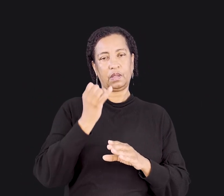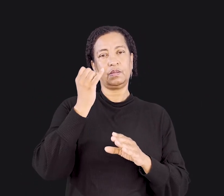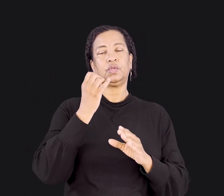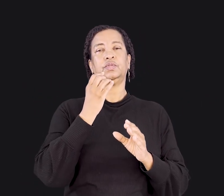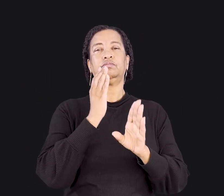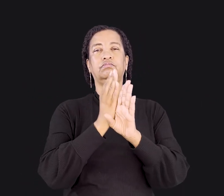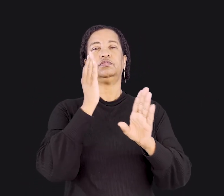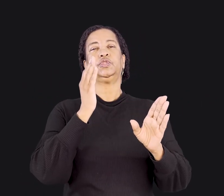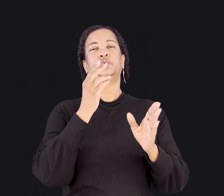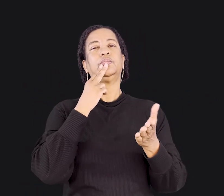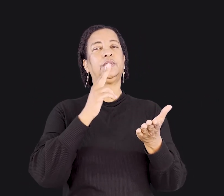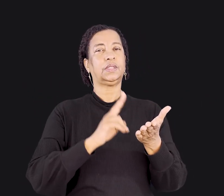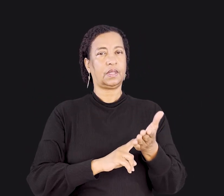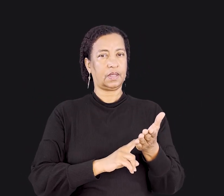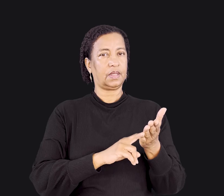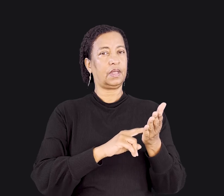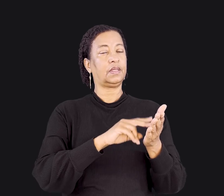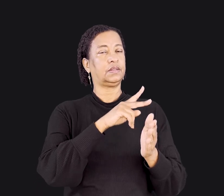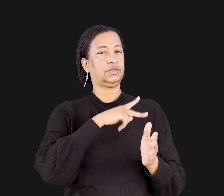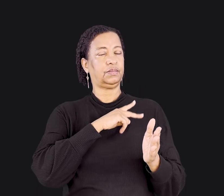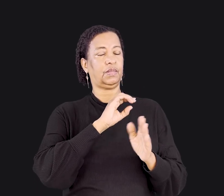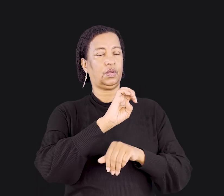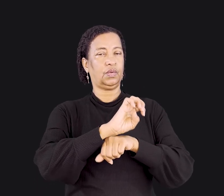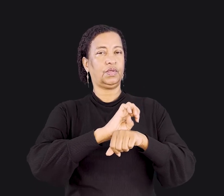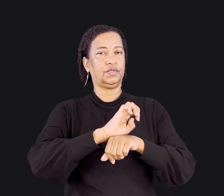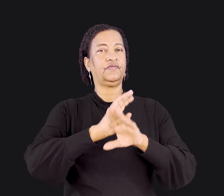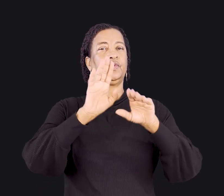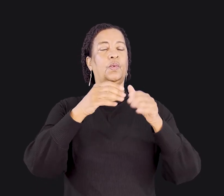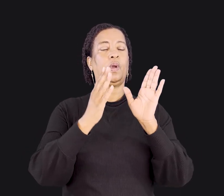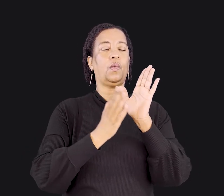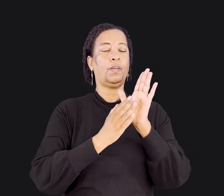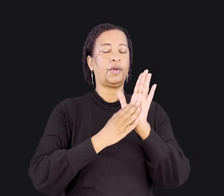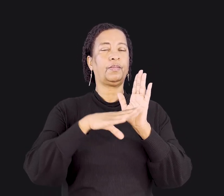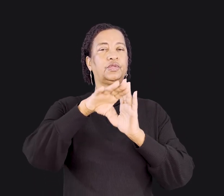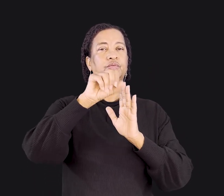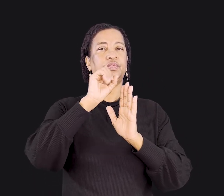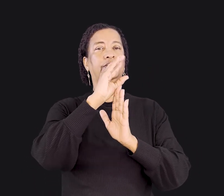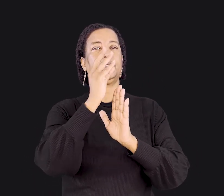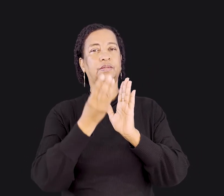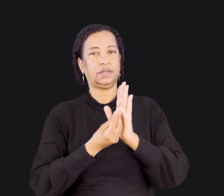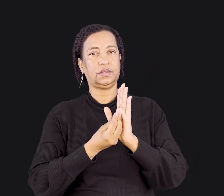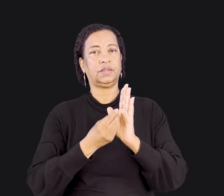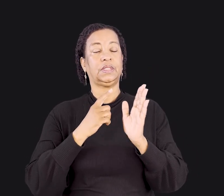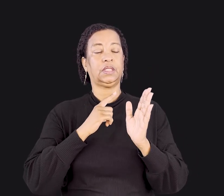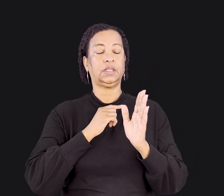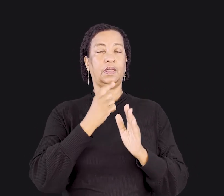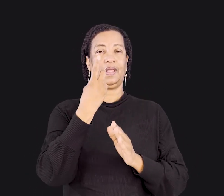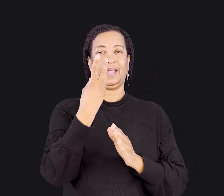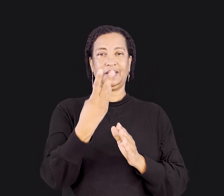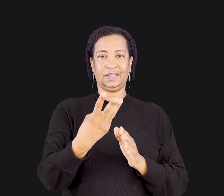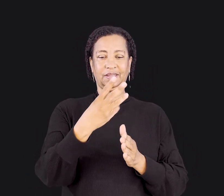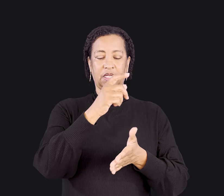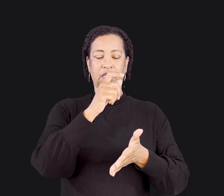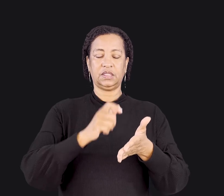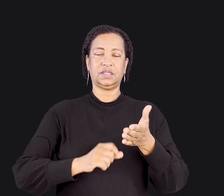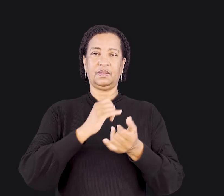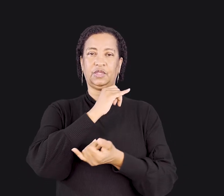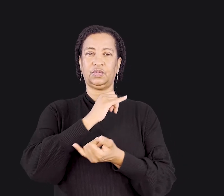aos Efésios qual foi o propósito e o chamado da igreja. Como eu já disse, essa carta possui 3 capítulos e meio dedicados ao